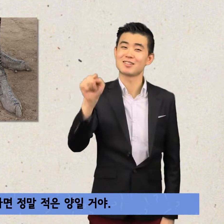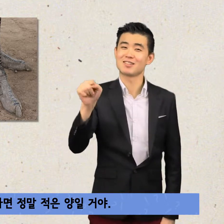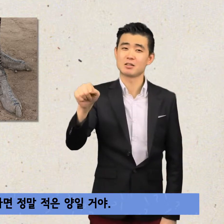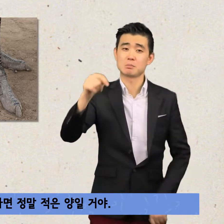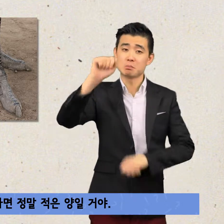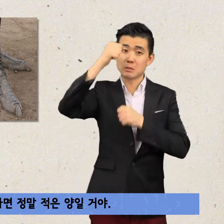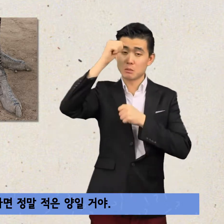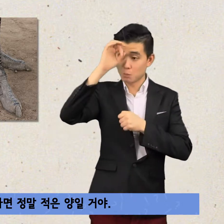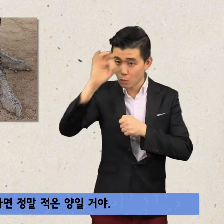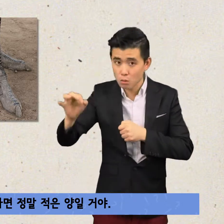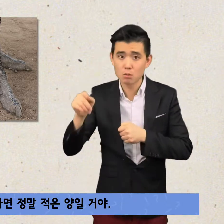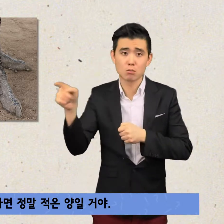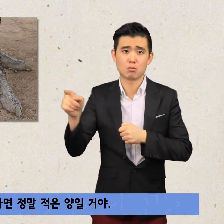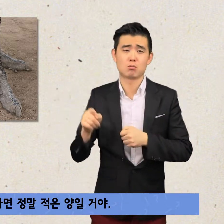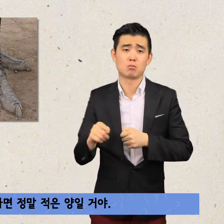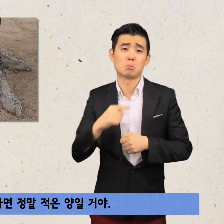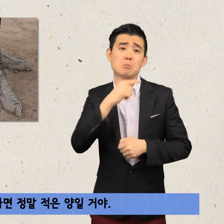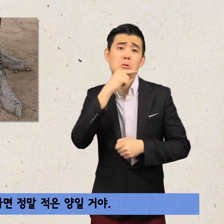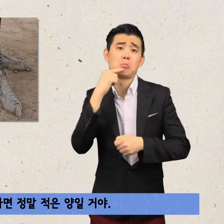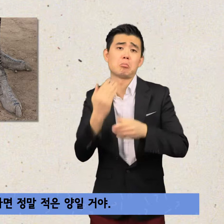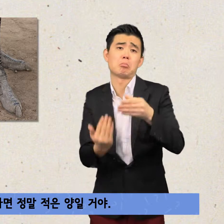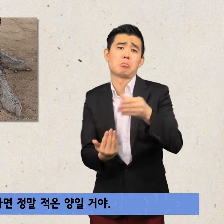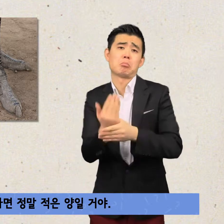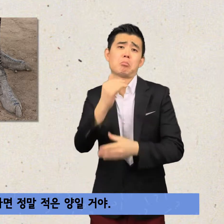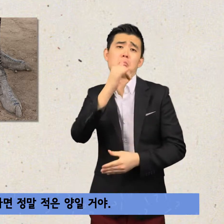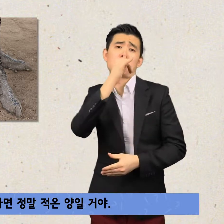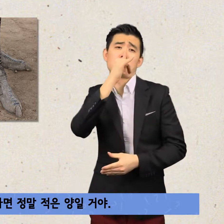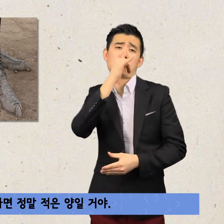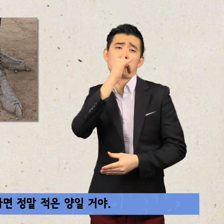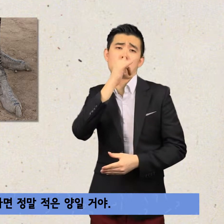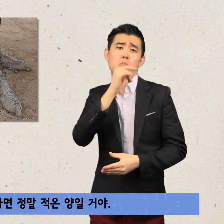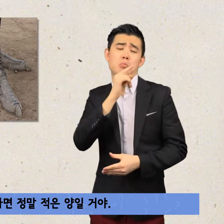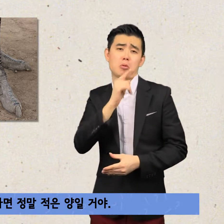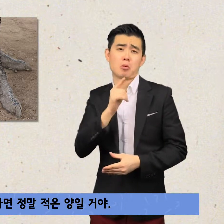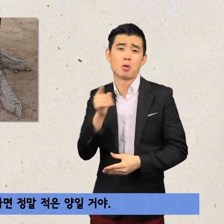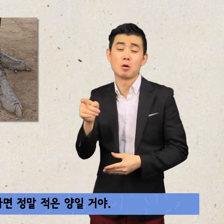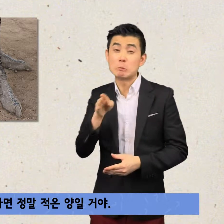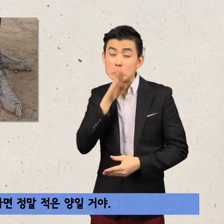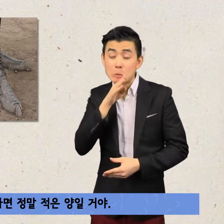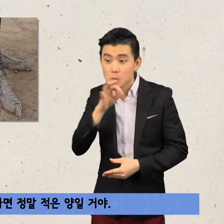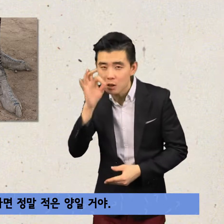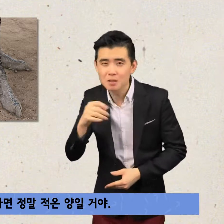하면 정말 적은 양일 거야.